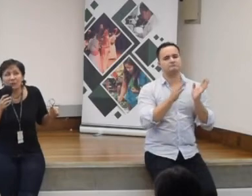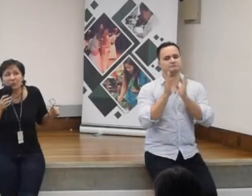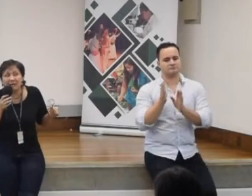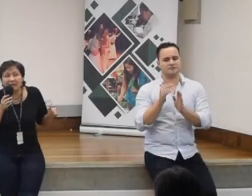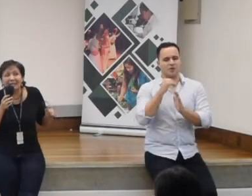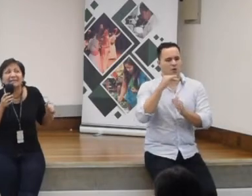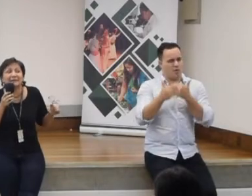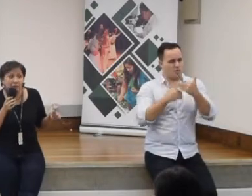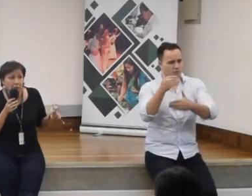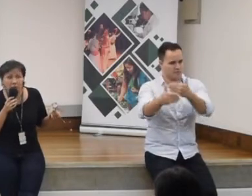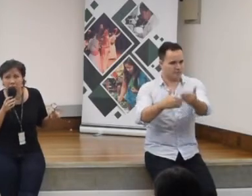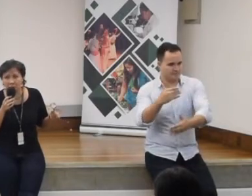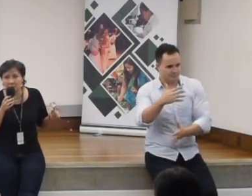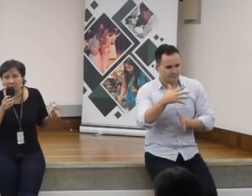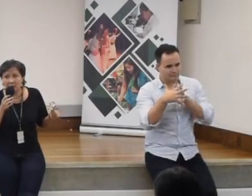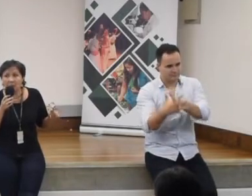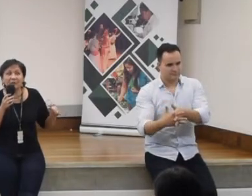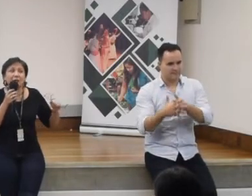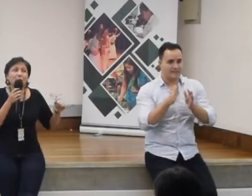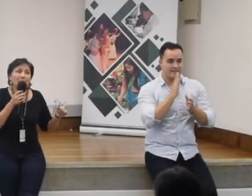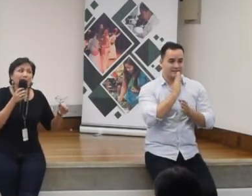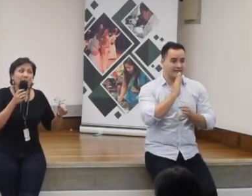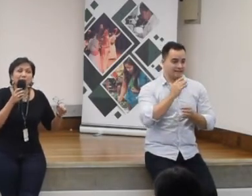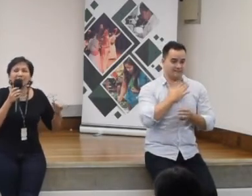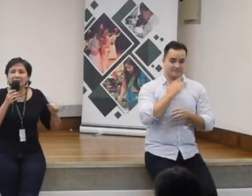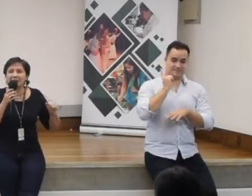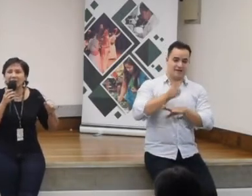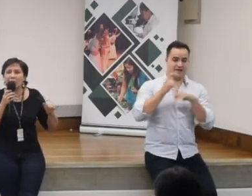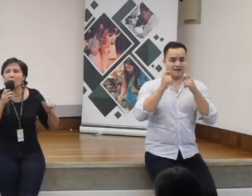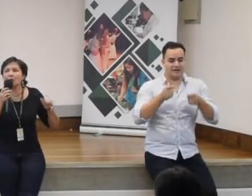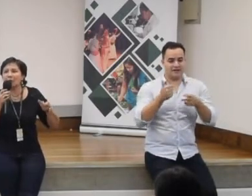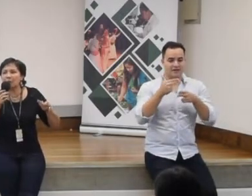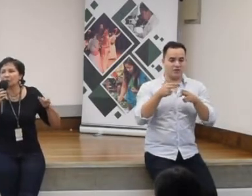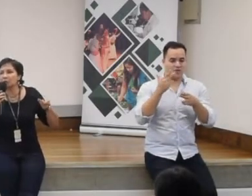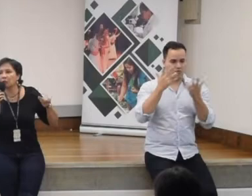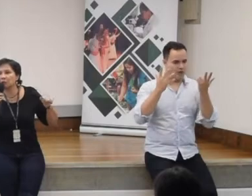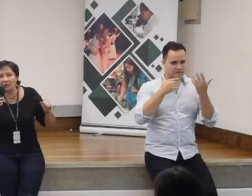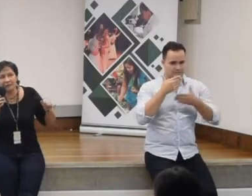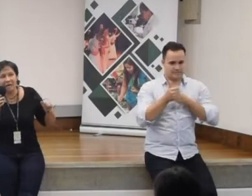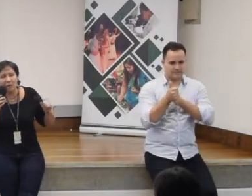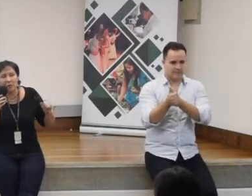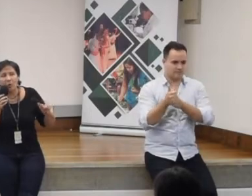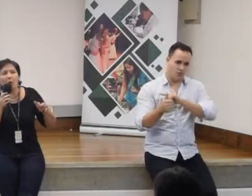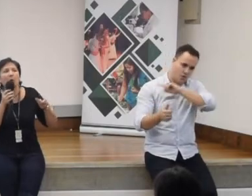lo vamos a nombrar entre todos, porque no podemos medir lo que no hemos